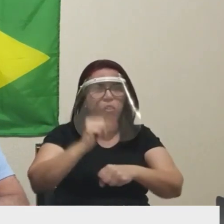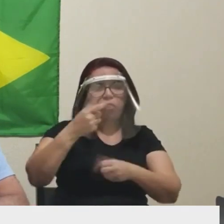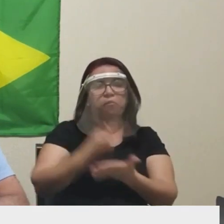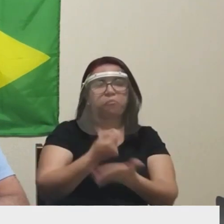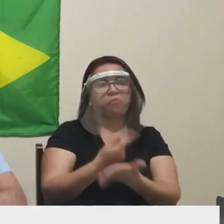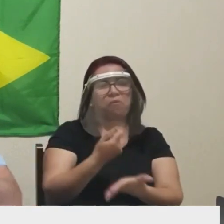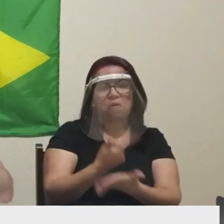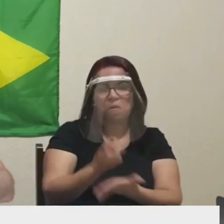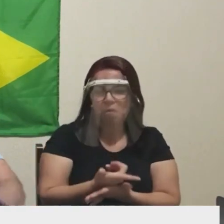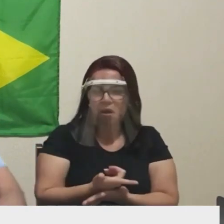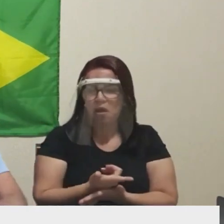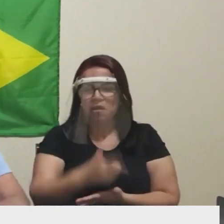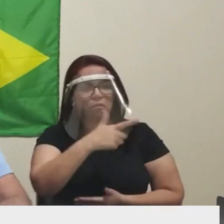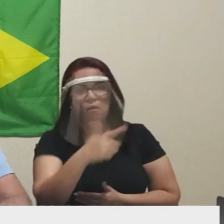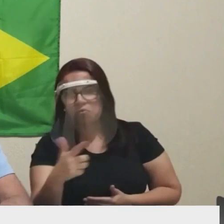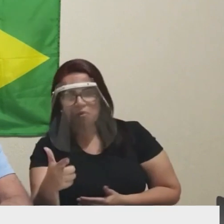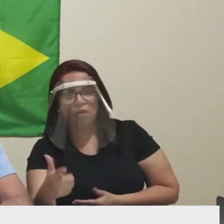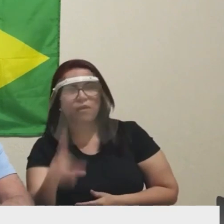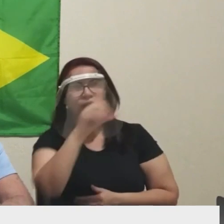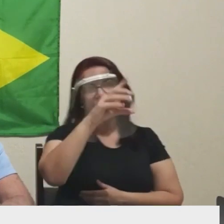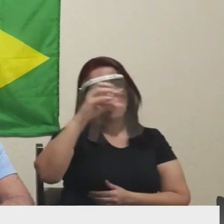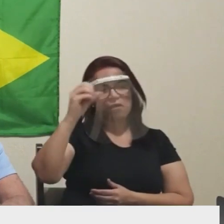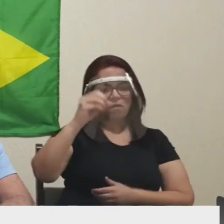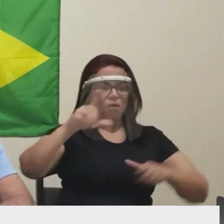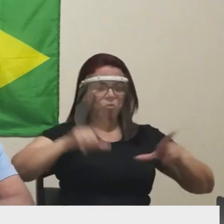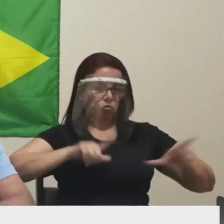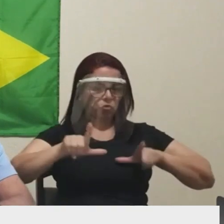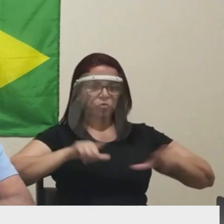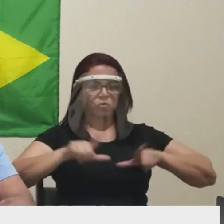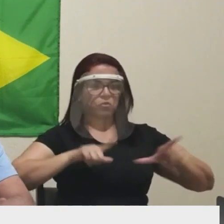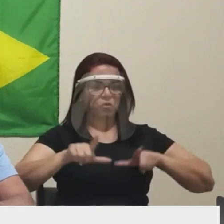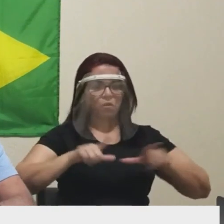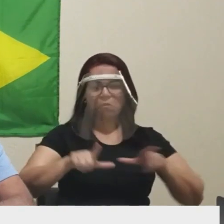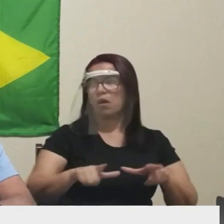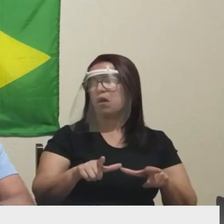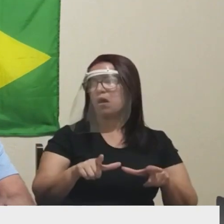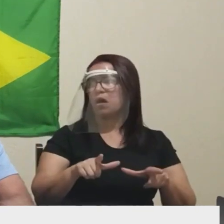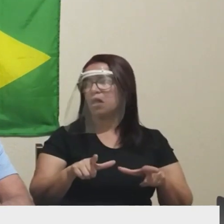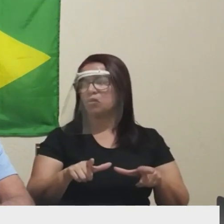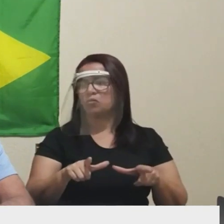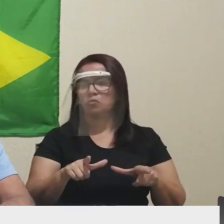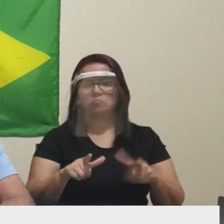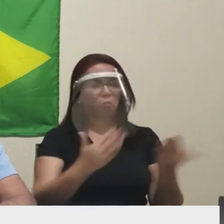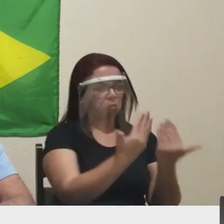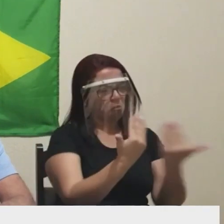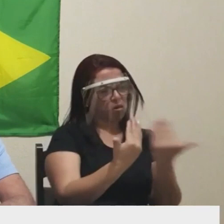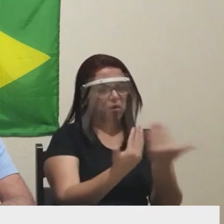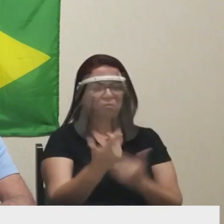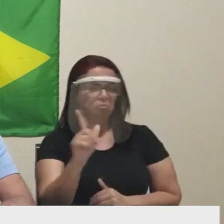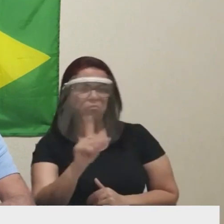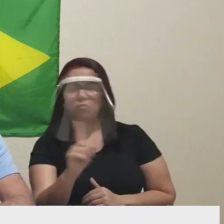É verdade. A estabilidade é com 10 anos de serviço, não 3, tá certo? Mas ninguém quer comparar nada, não, tá? É